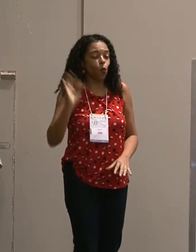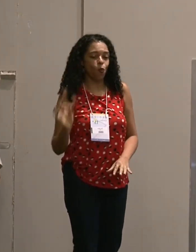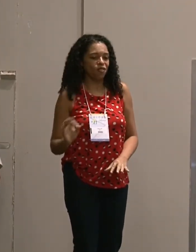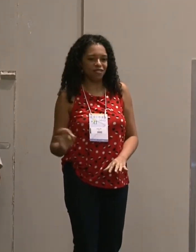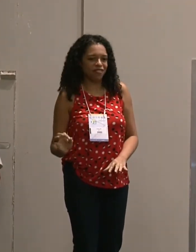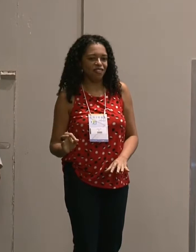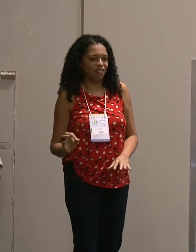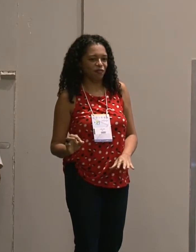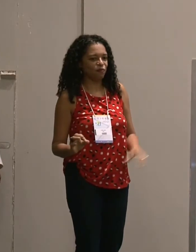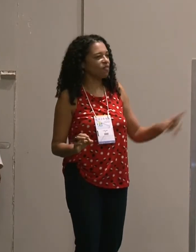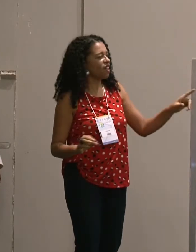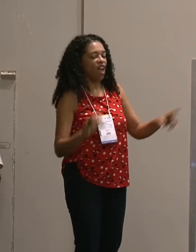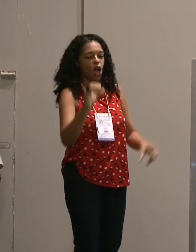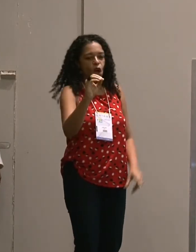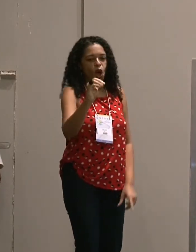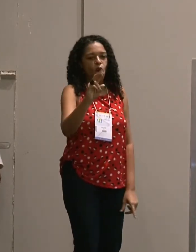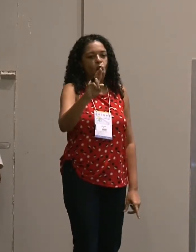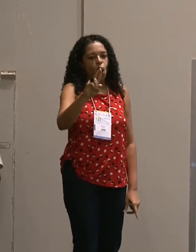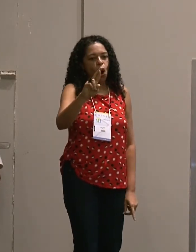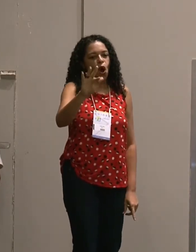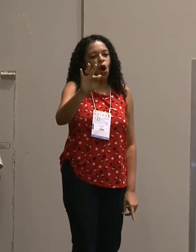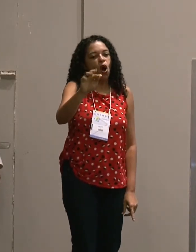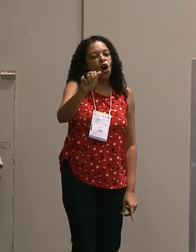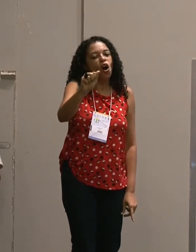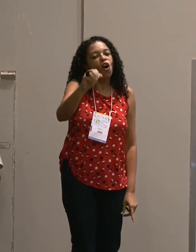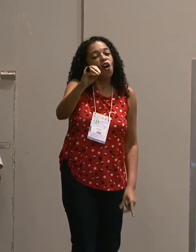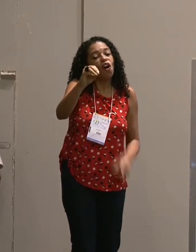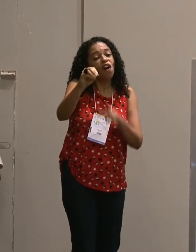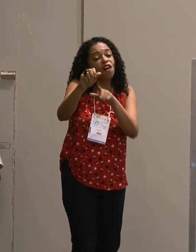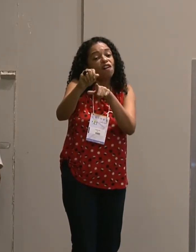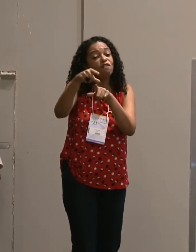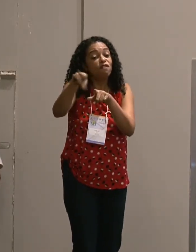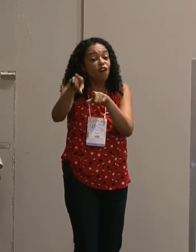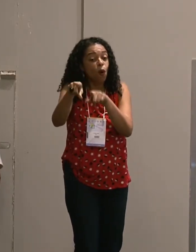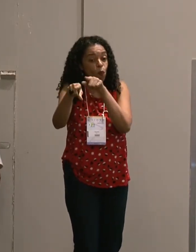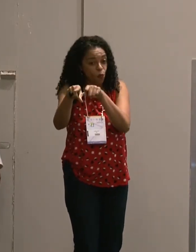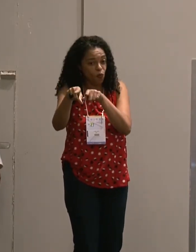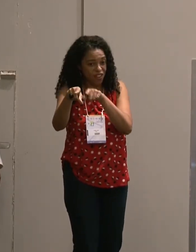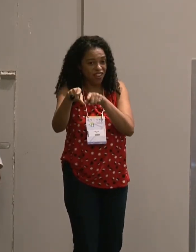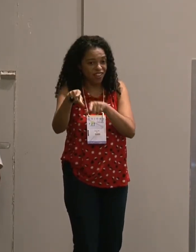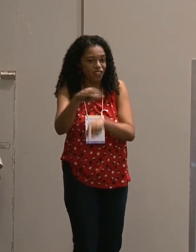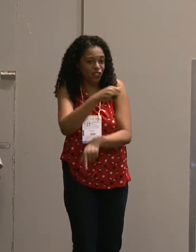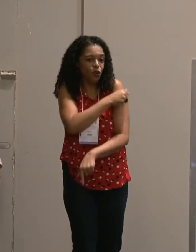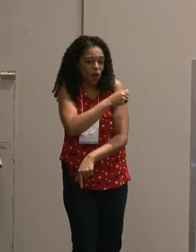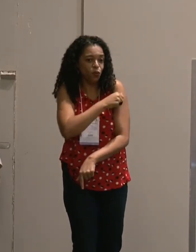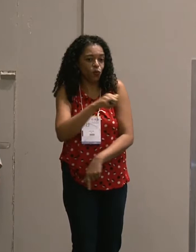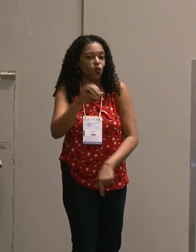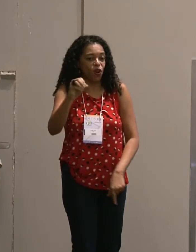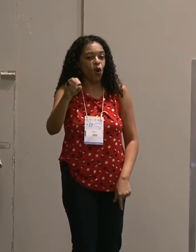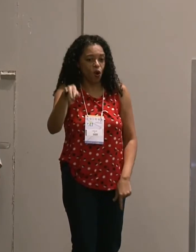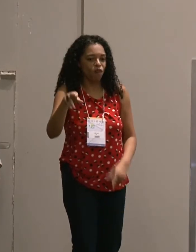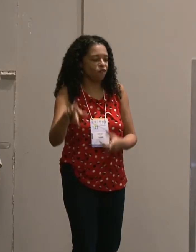e eles não tinham os pais não tinham noção do quanto ele aprendeu e ele era órfão